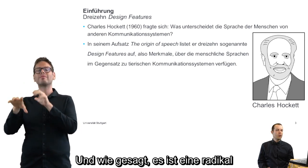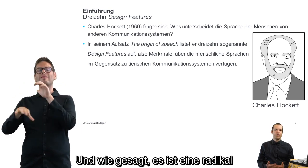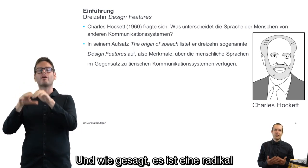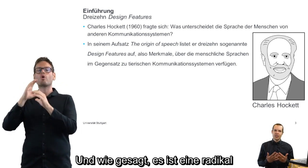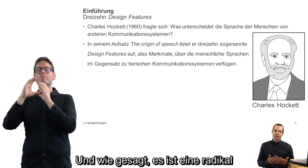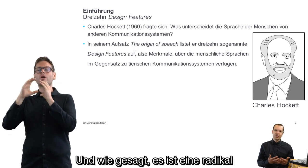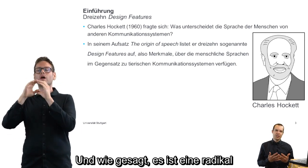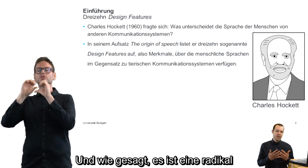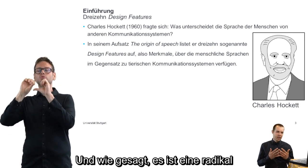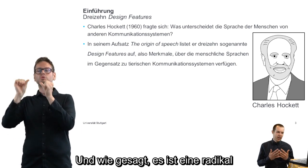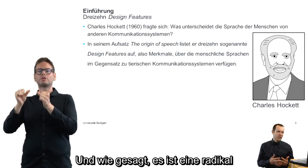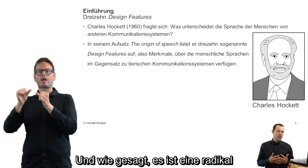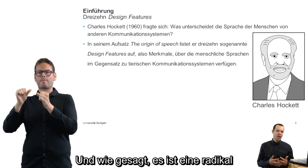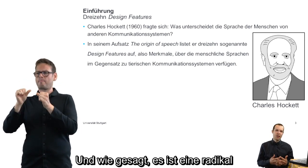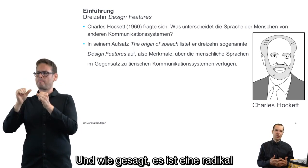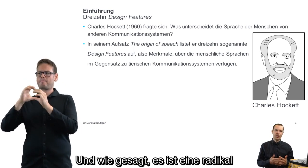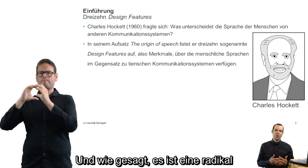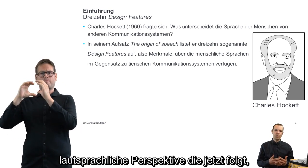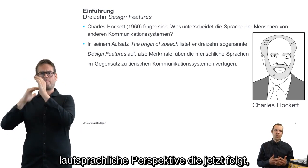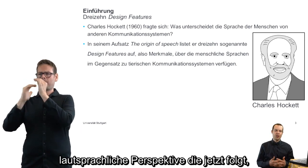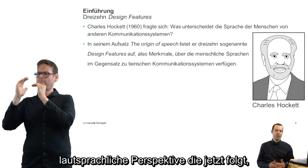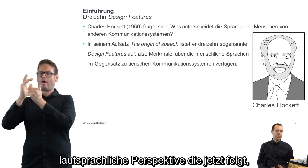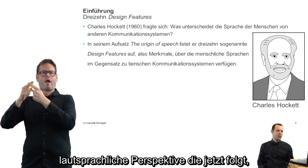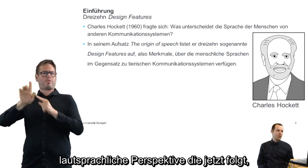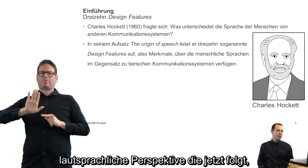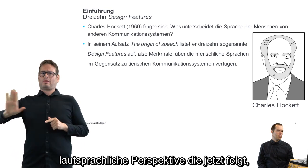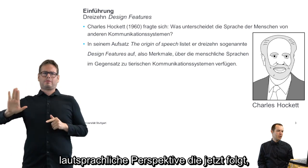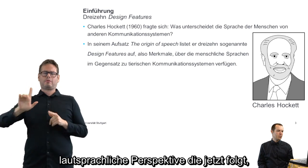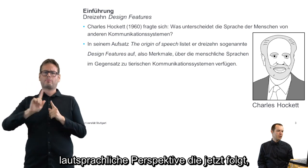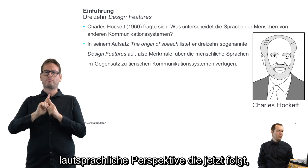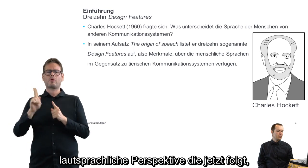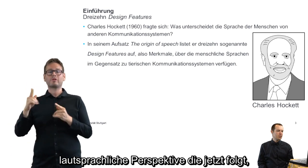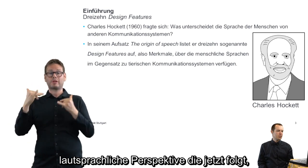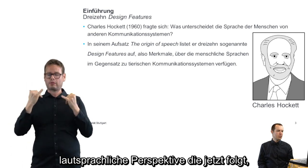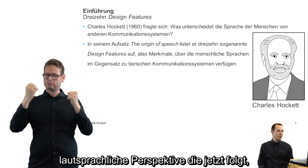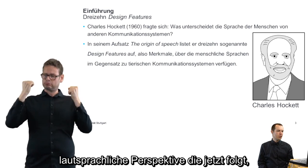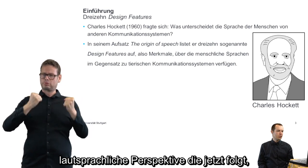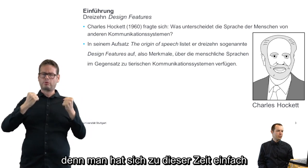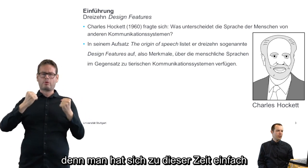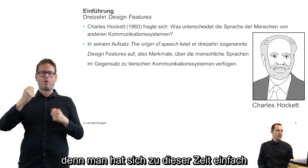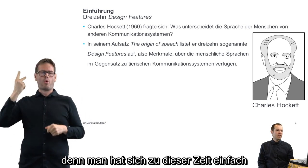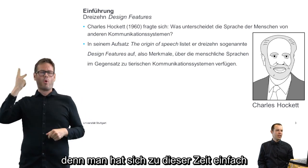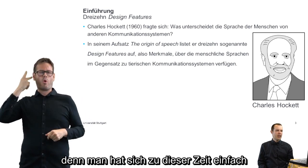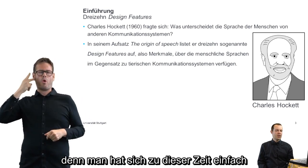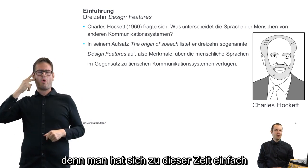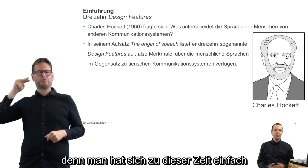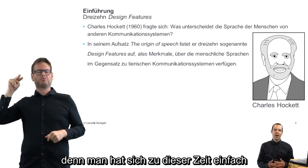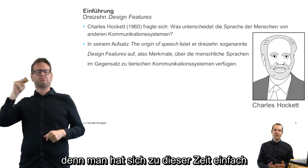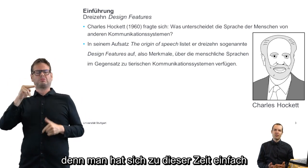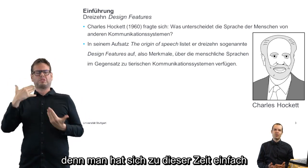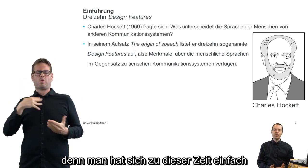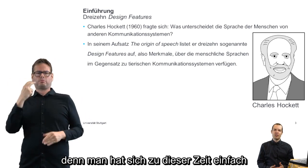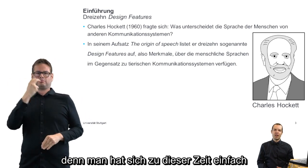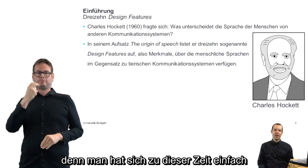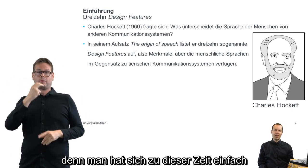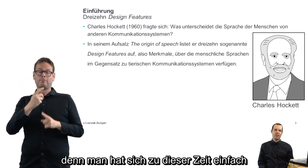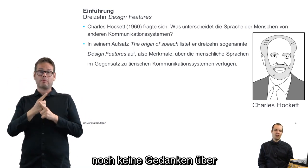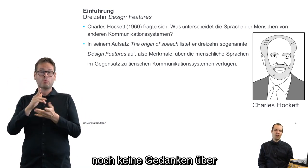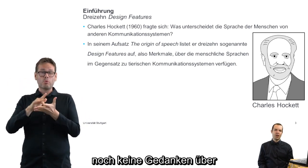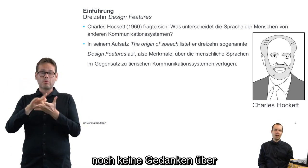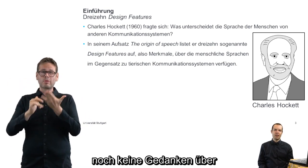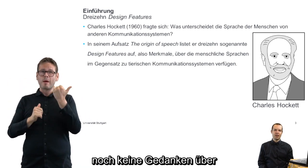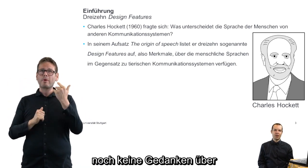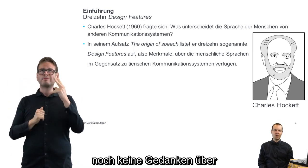Und wie gesagt, es ist eine radikal lautsprachliche Perspektive, jetzt folgt, denn man hat sich zu dieser Zeit